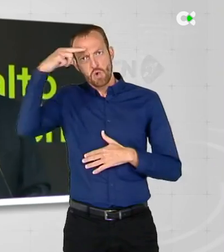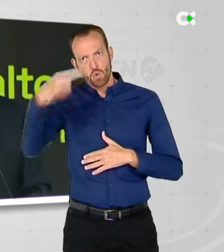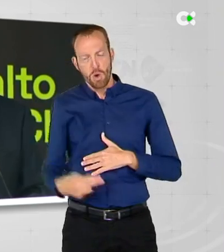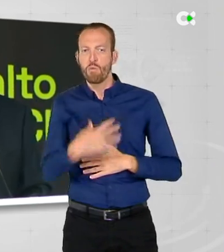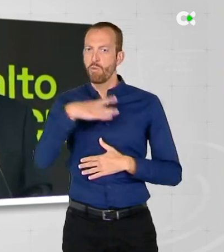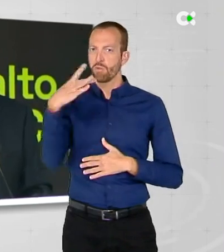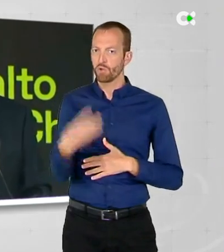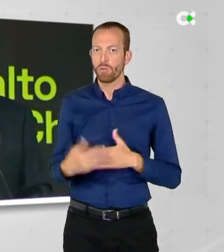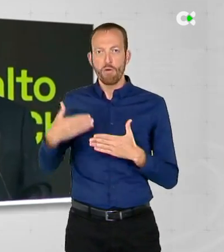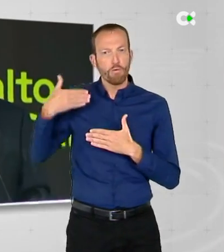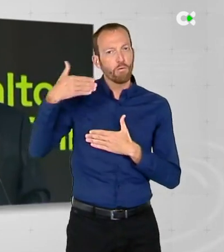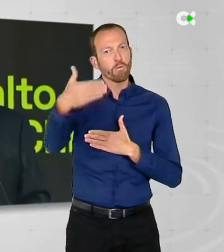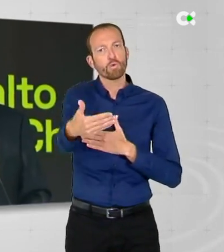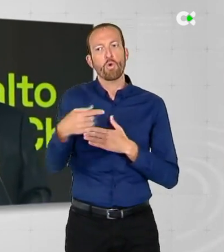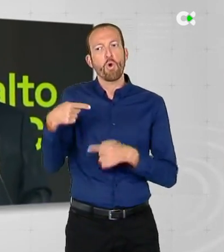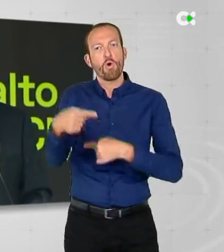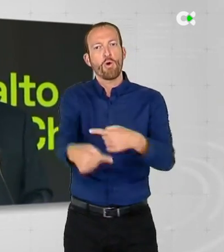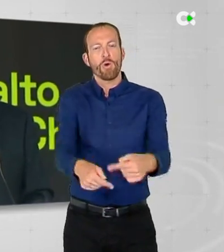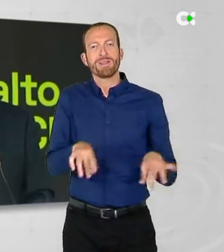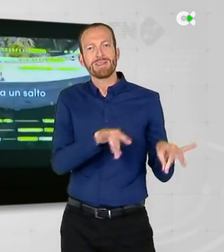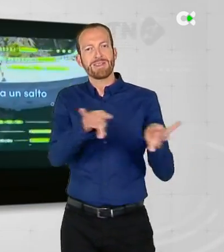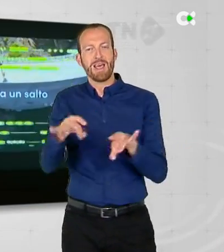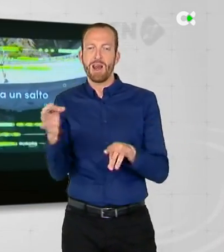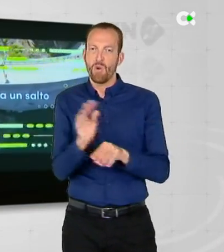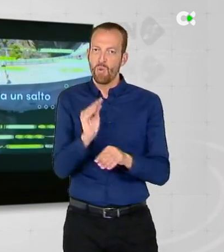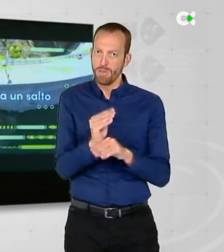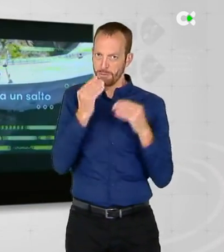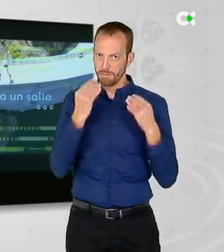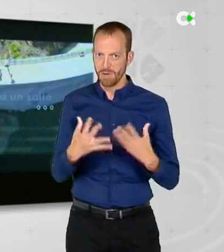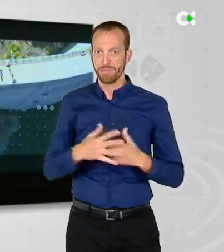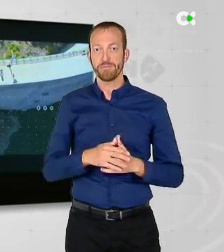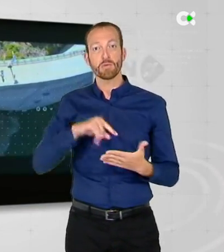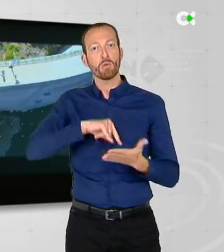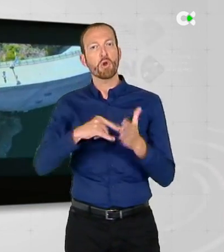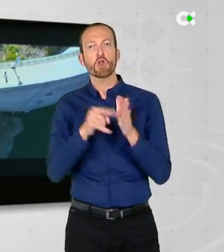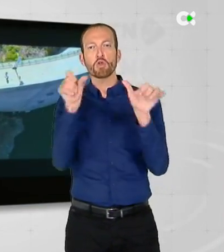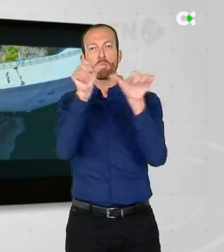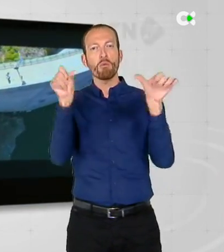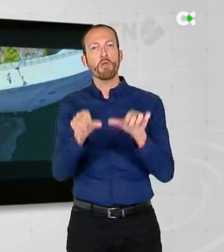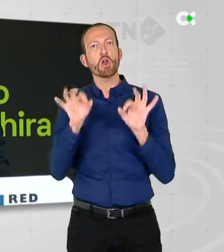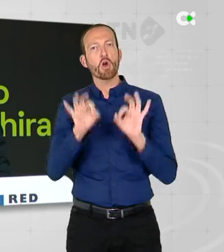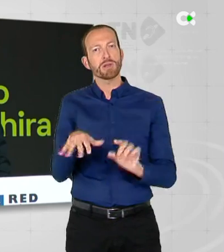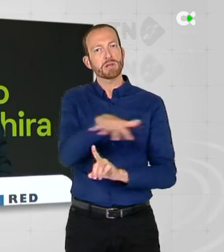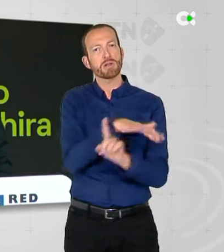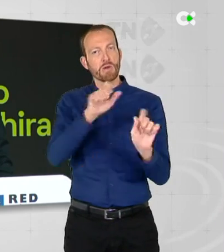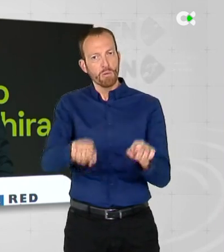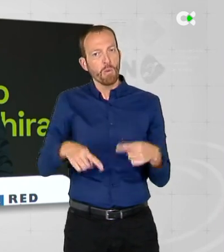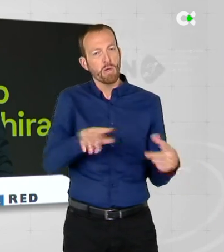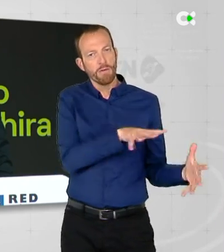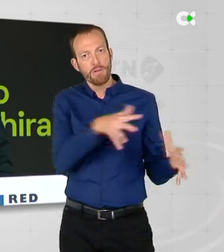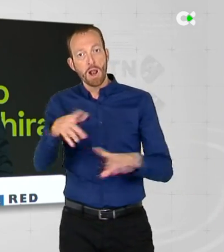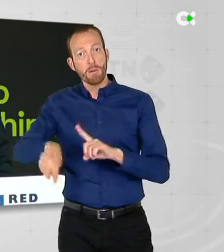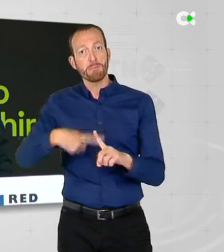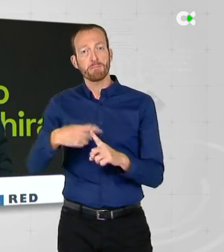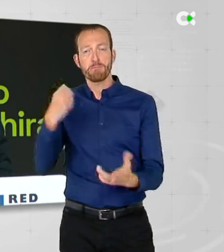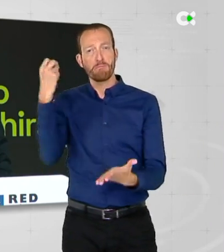generaciones una tierra que estamos obligados a proteger. Un proyecto que será modélico en su ejecución medioambiental y también de apuesta por las